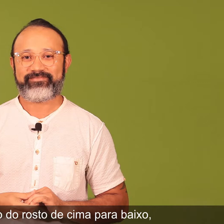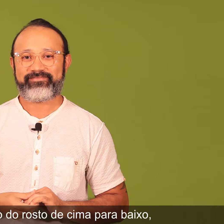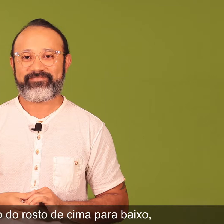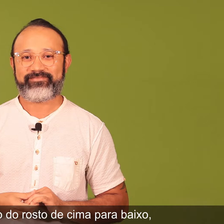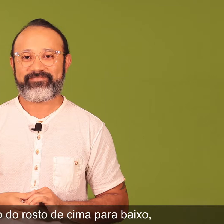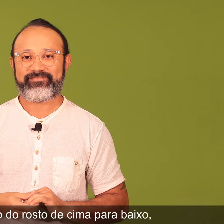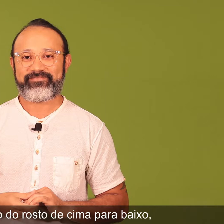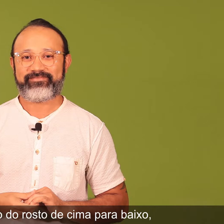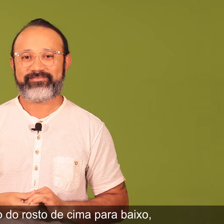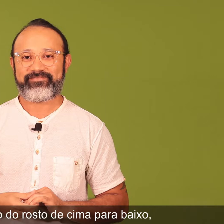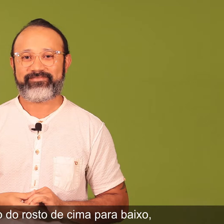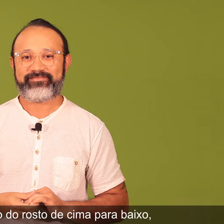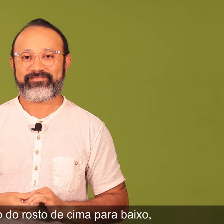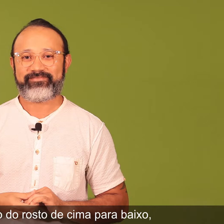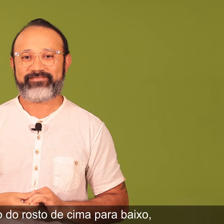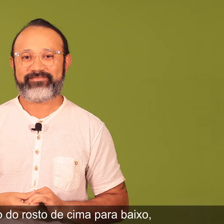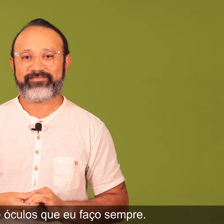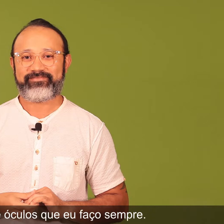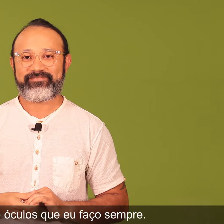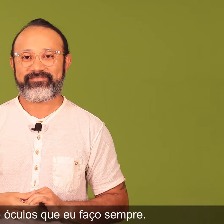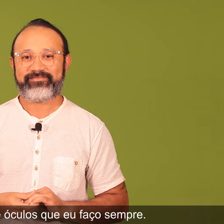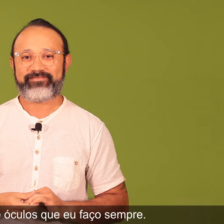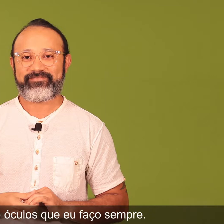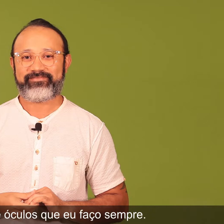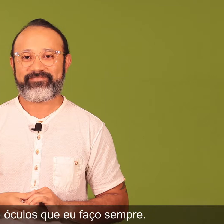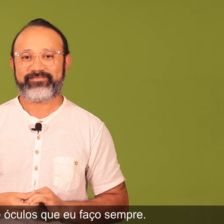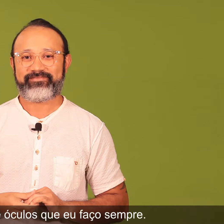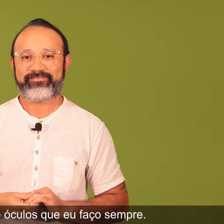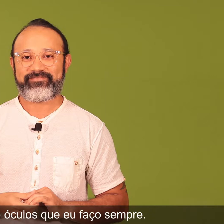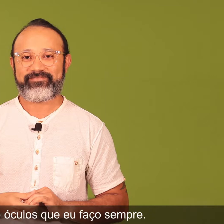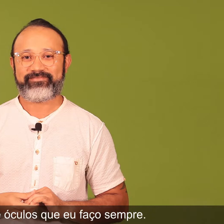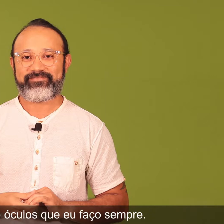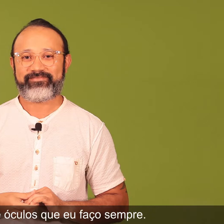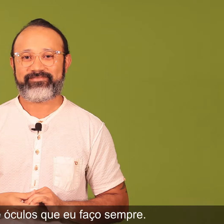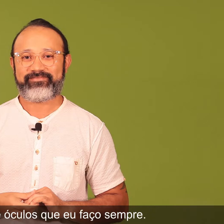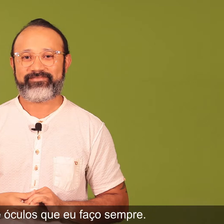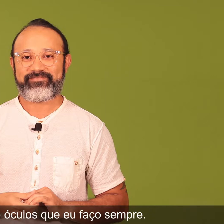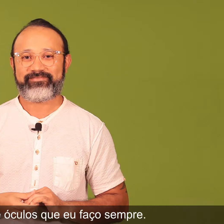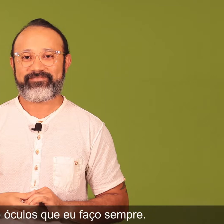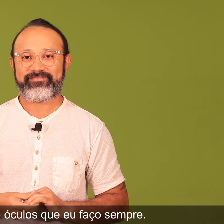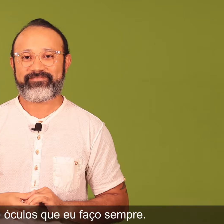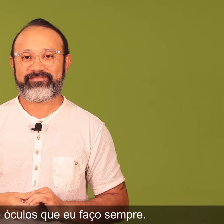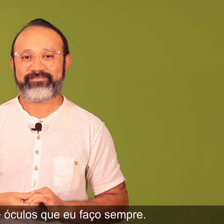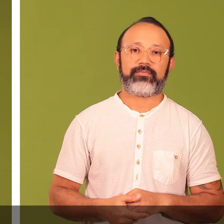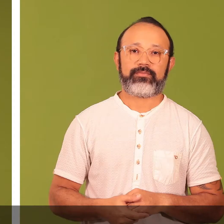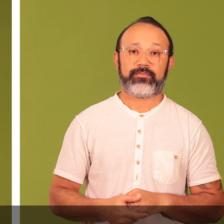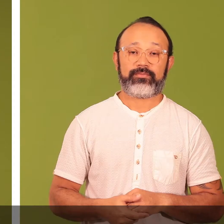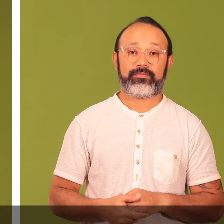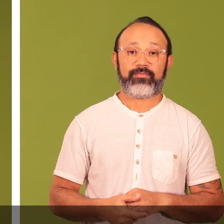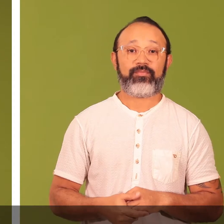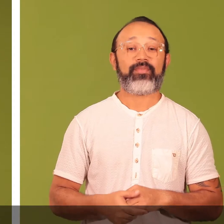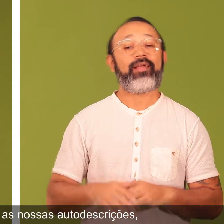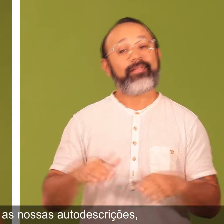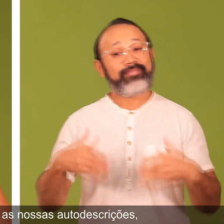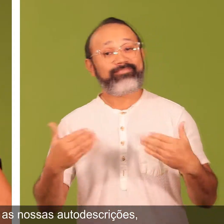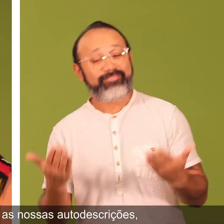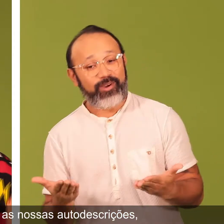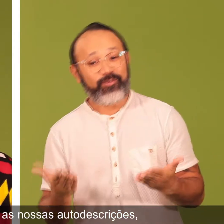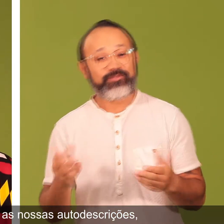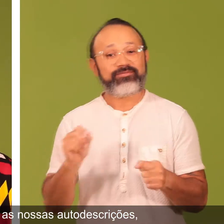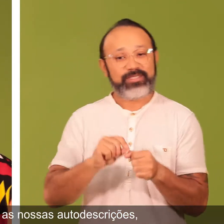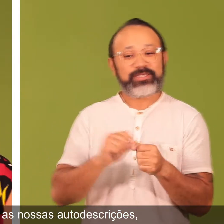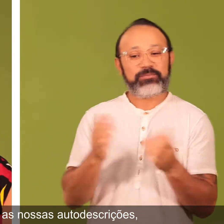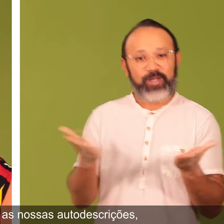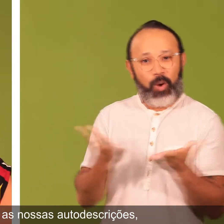lado direito do rosto de cima para baixo para marcar o uso de óculos que eu faço sempre E